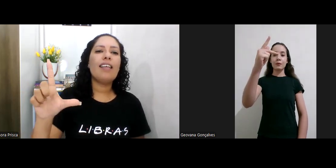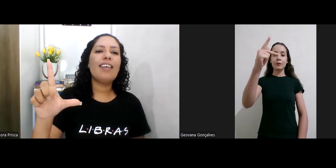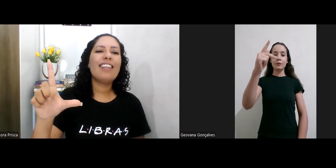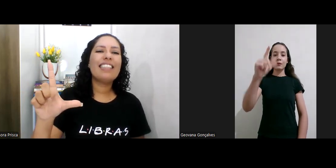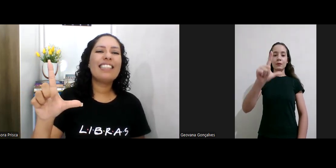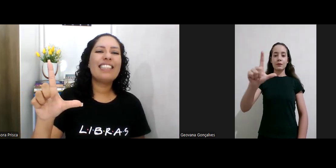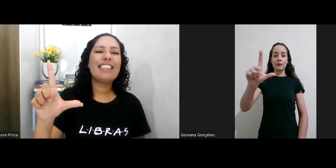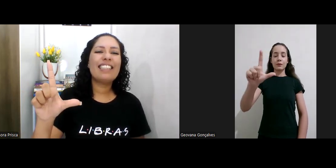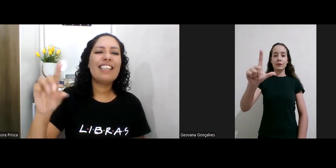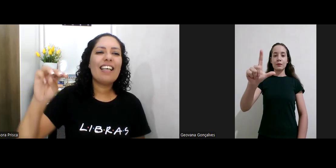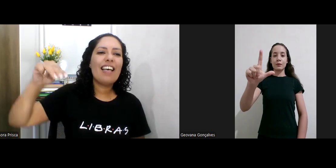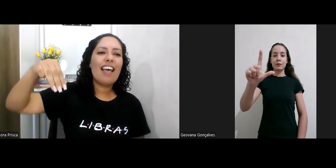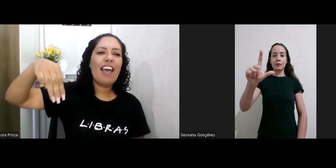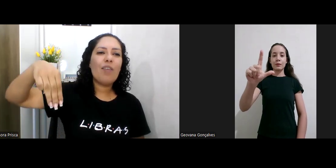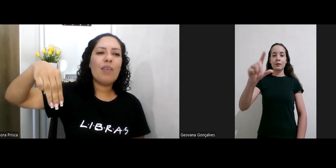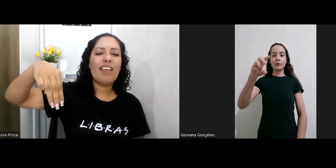L,